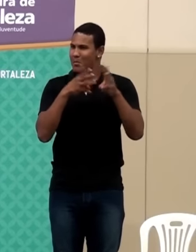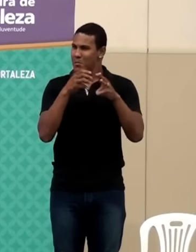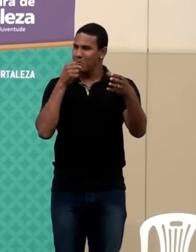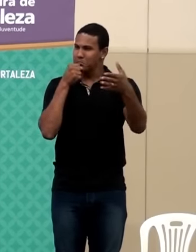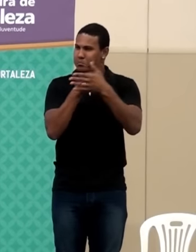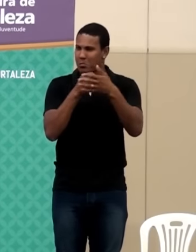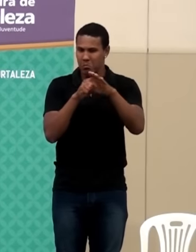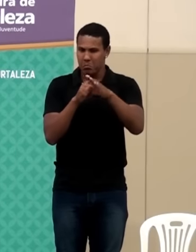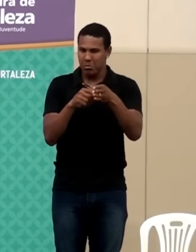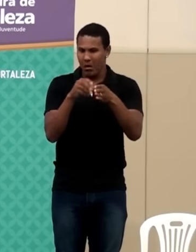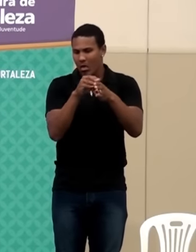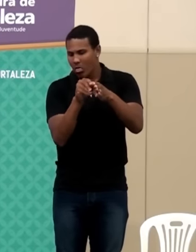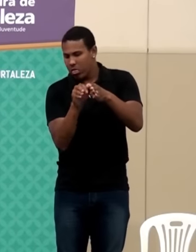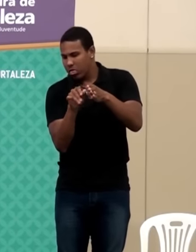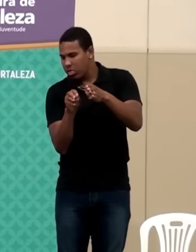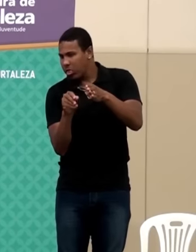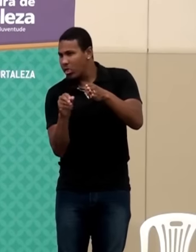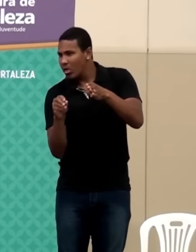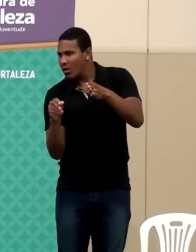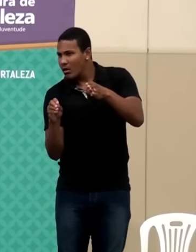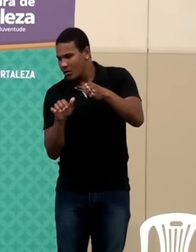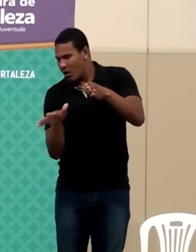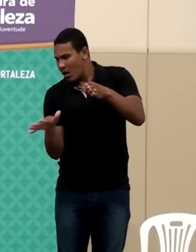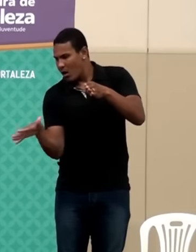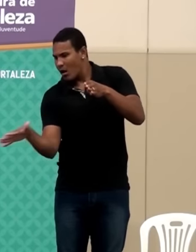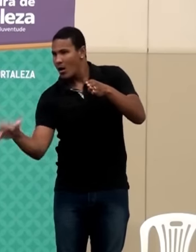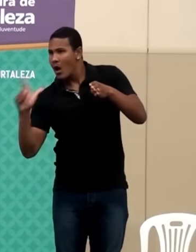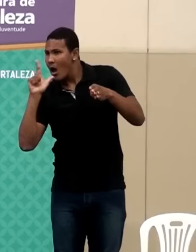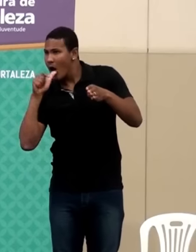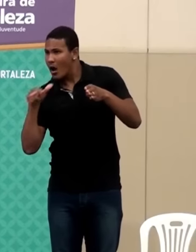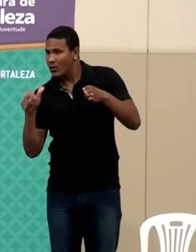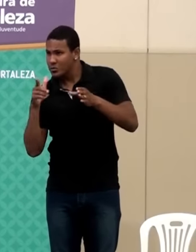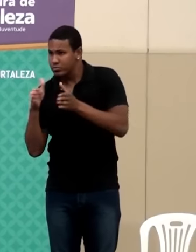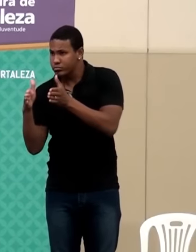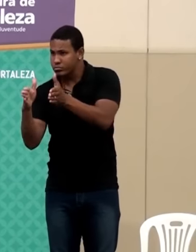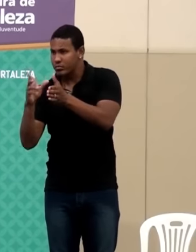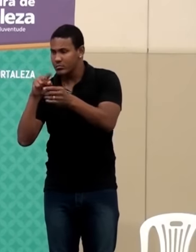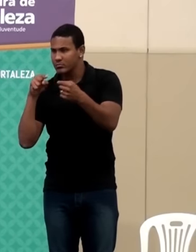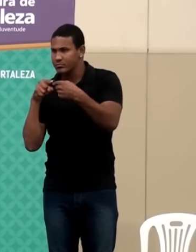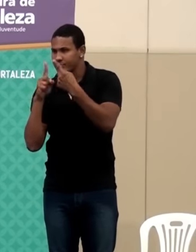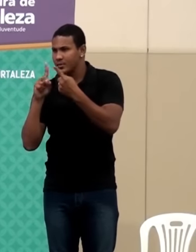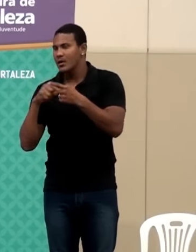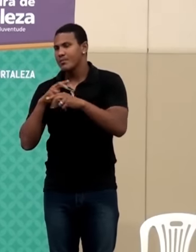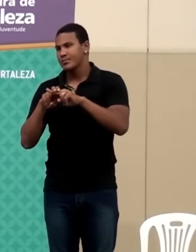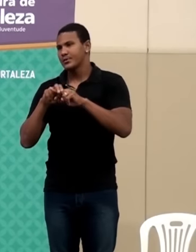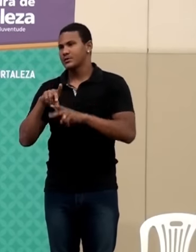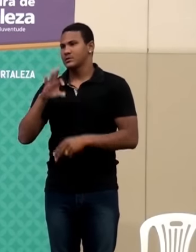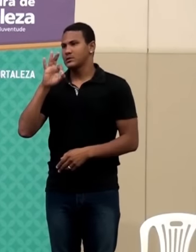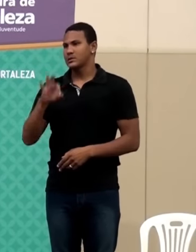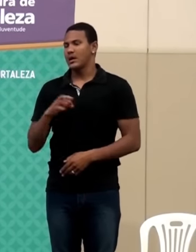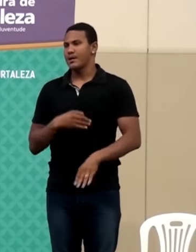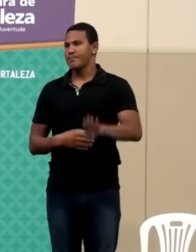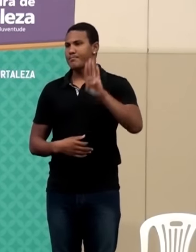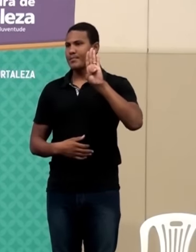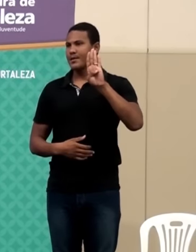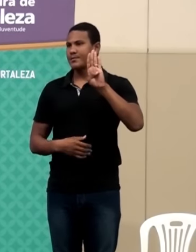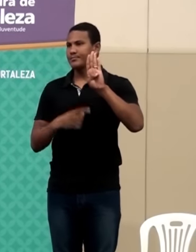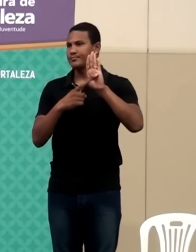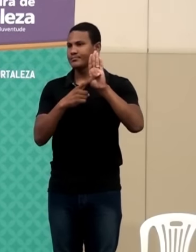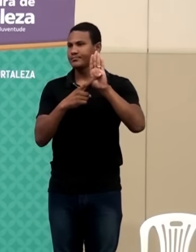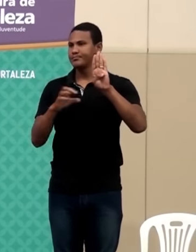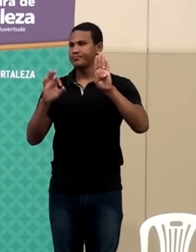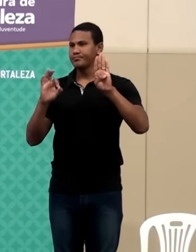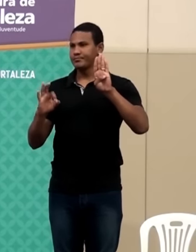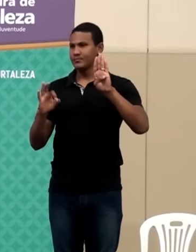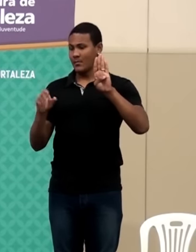o processo de ionização. Onde é que está aí a opção correta? Item B, perfeito. A água